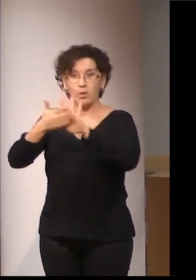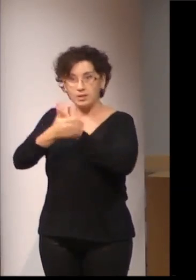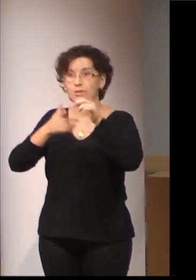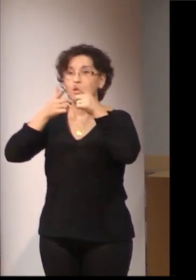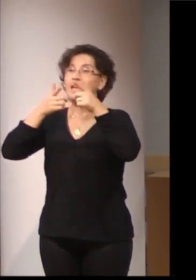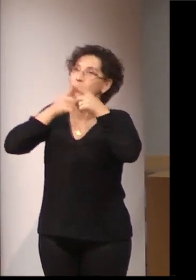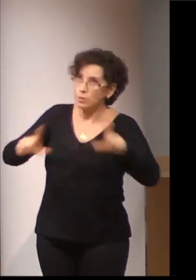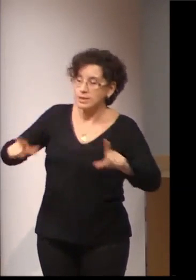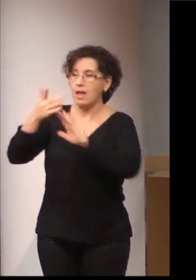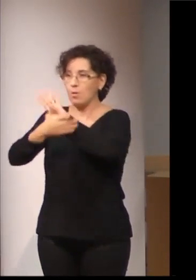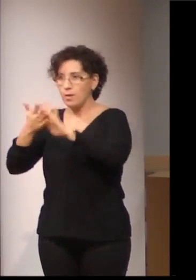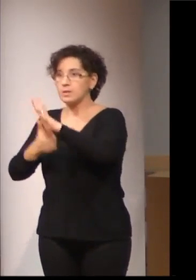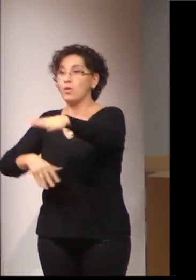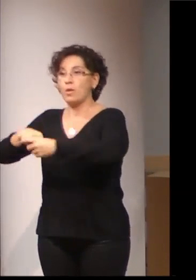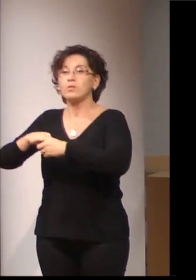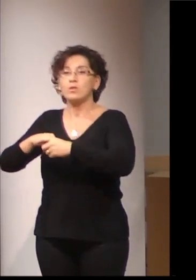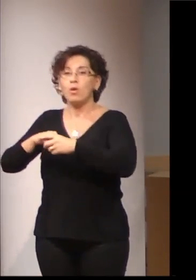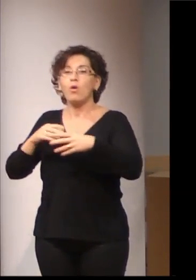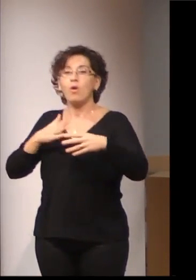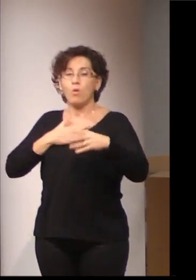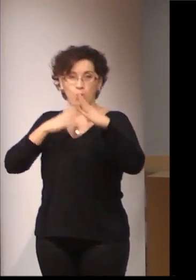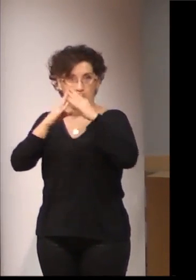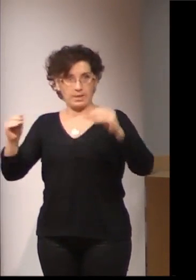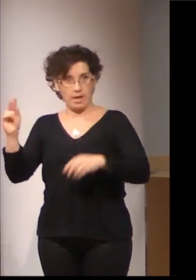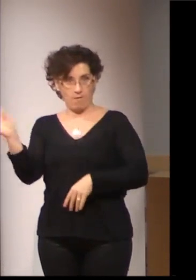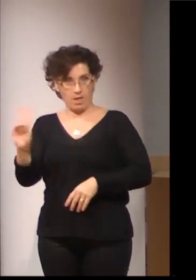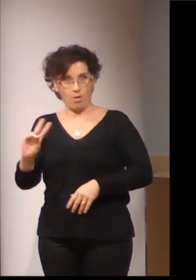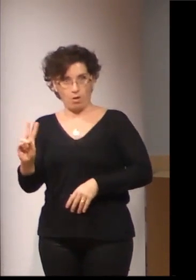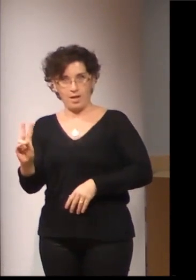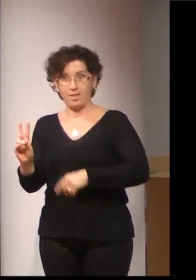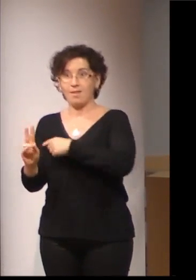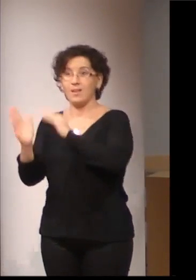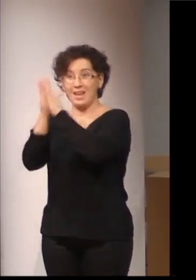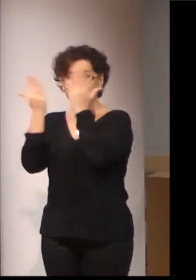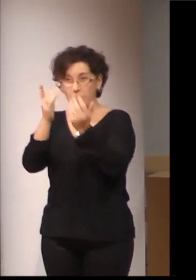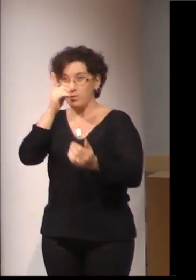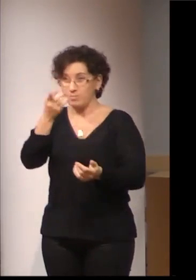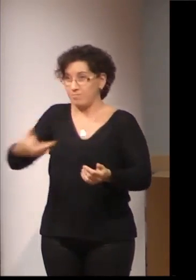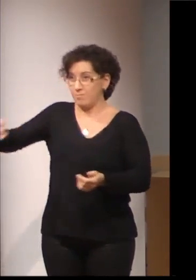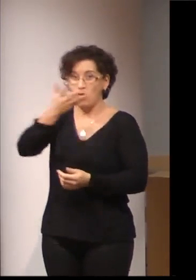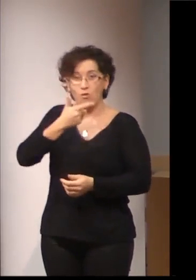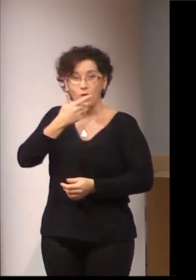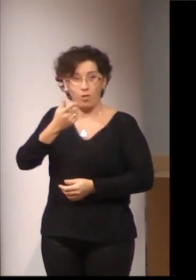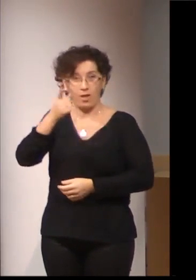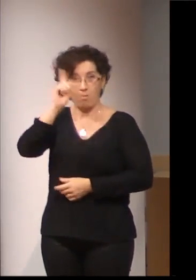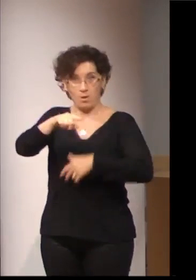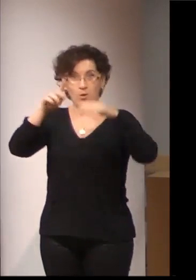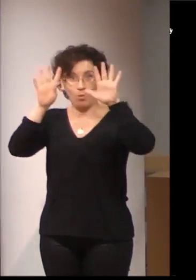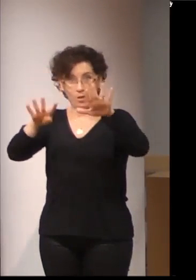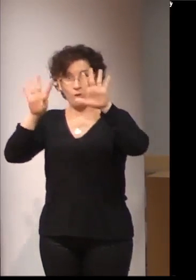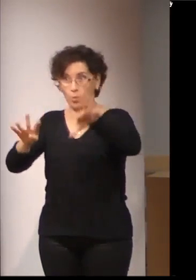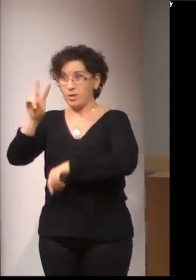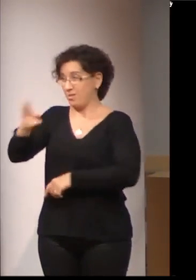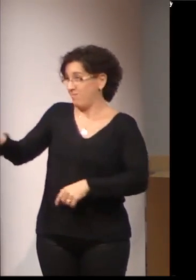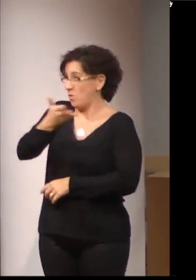lingüística de la lengua de signos en la Universidad de Valladolid. Es ese libro que en 1992 que todos conocemos y que